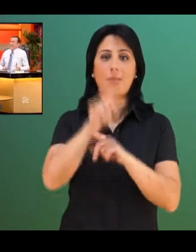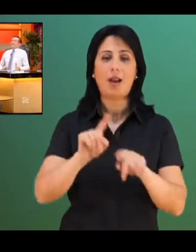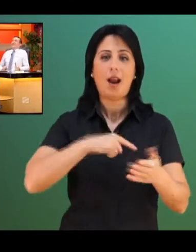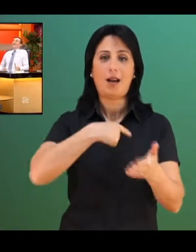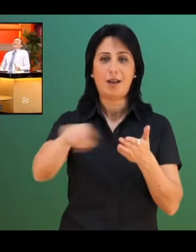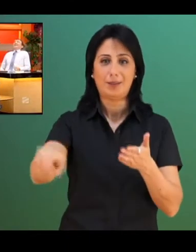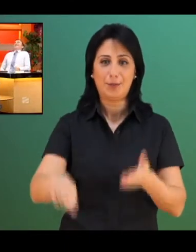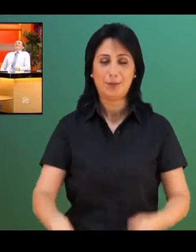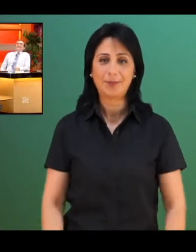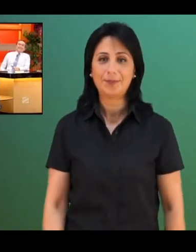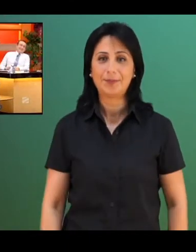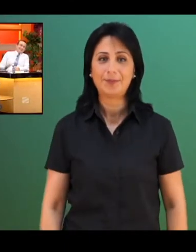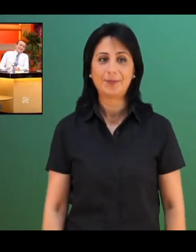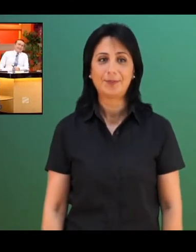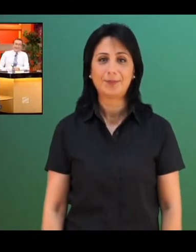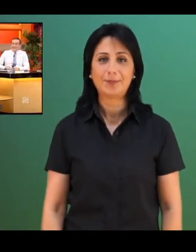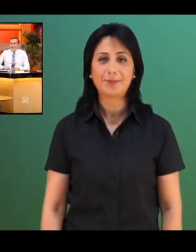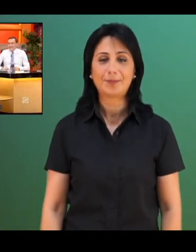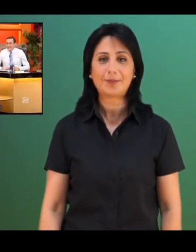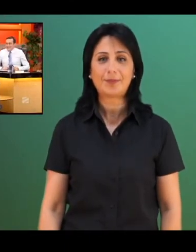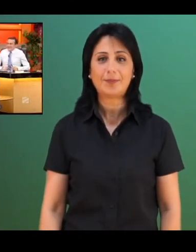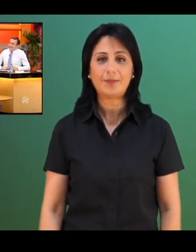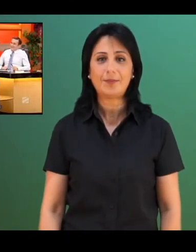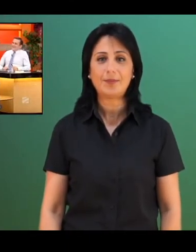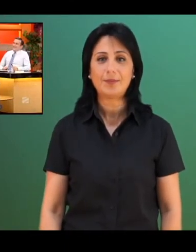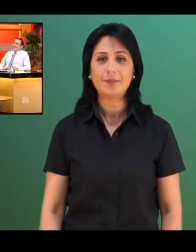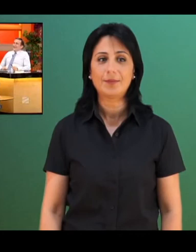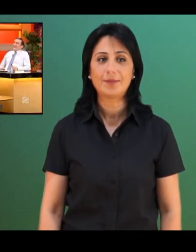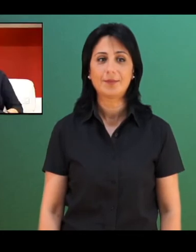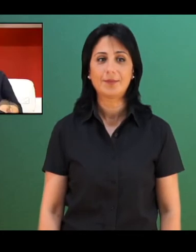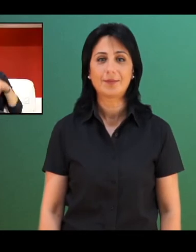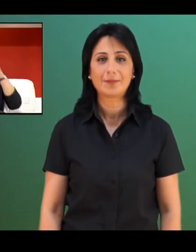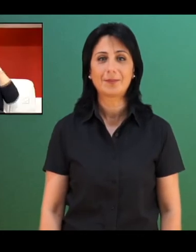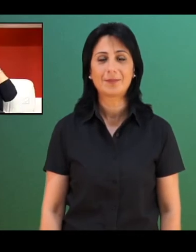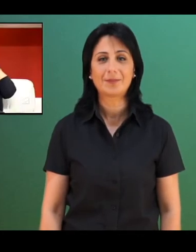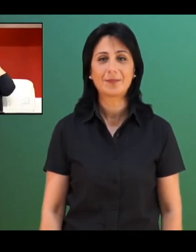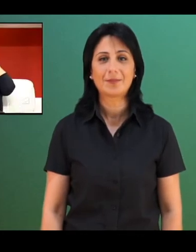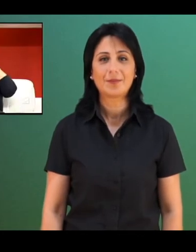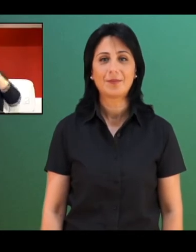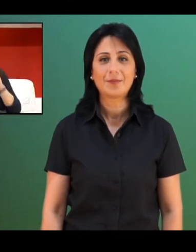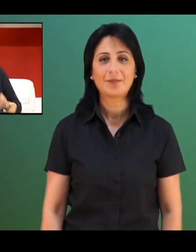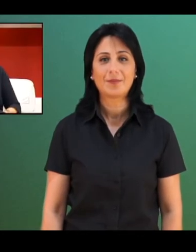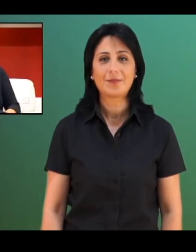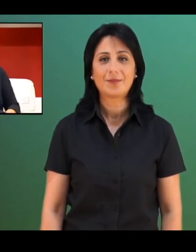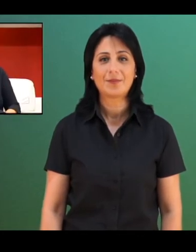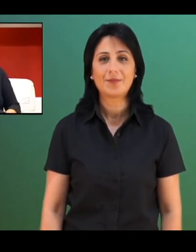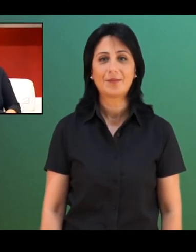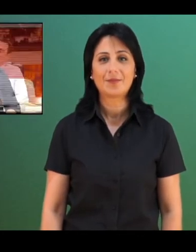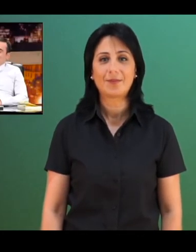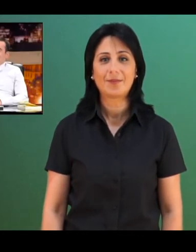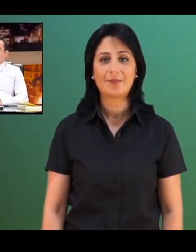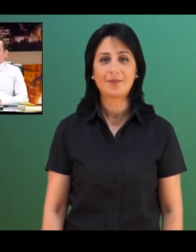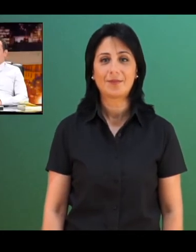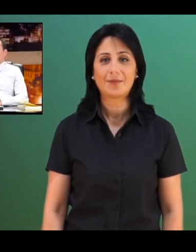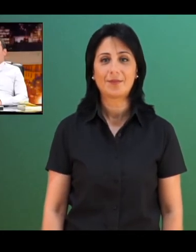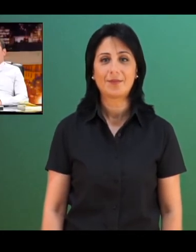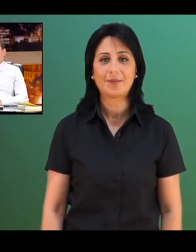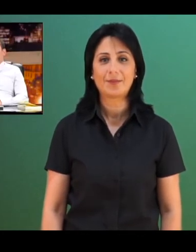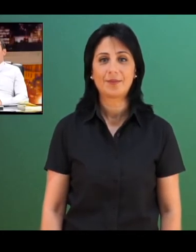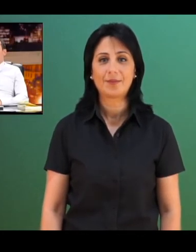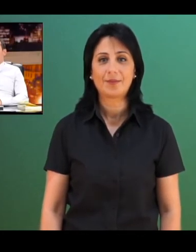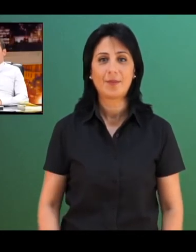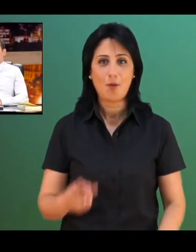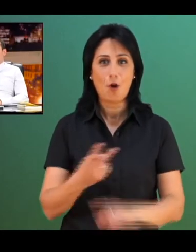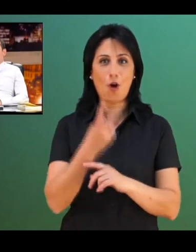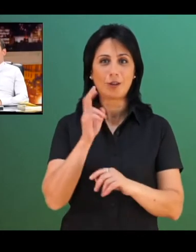ორჯერ უწეს ორჯერ მიდის, ანუ პირველად მიდის და ამბობს რომ რა კარგია